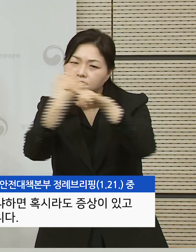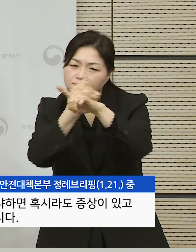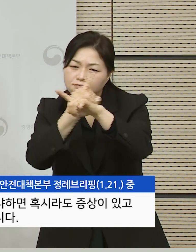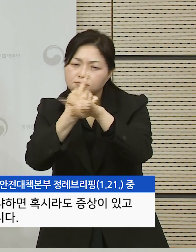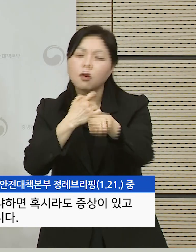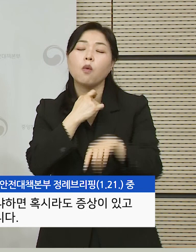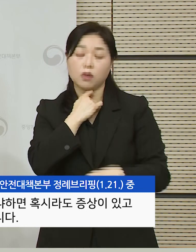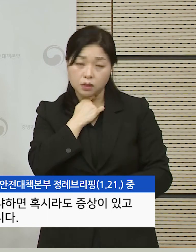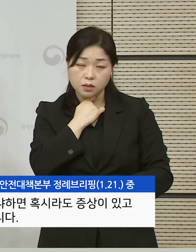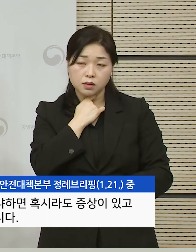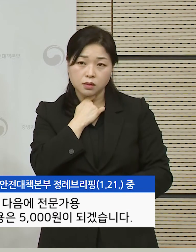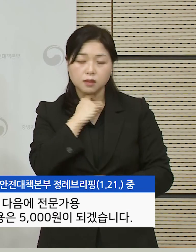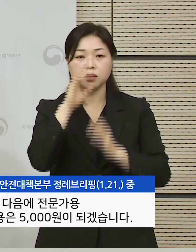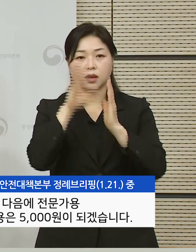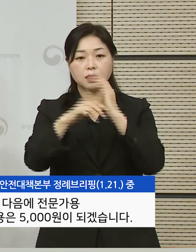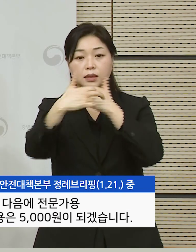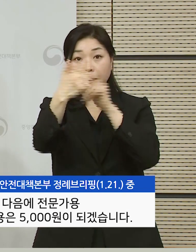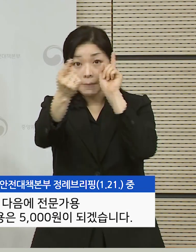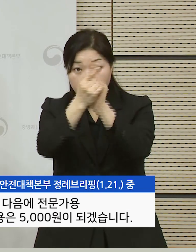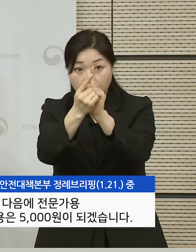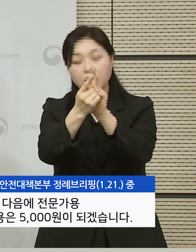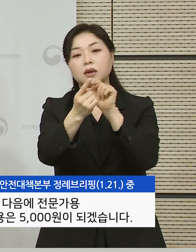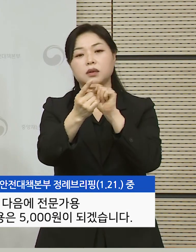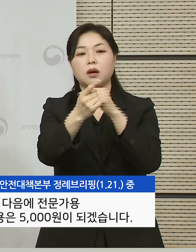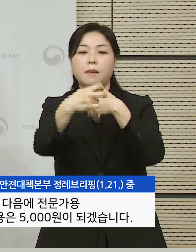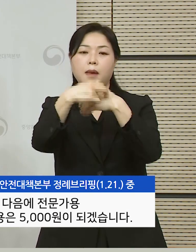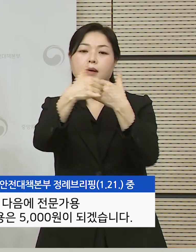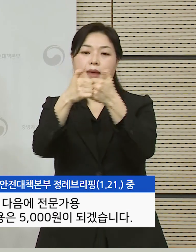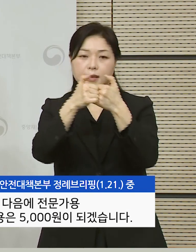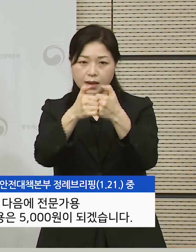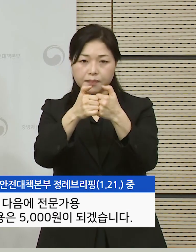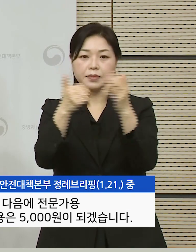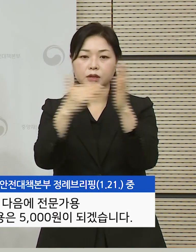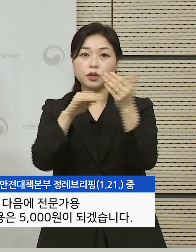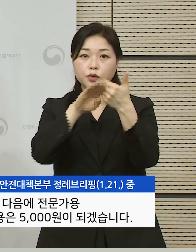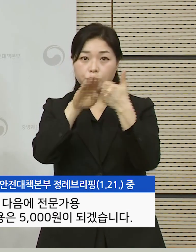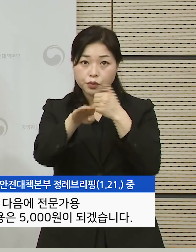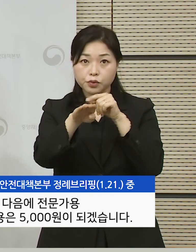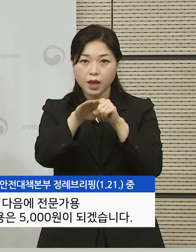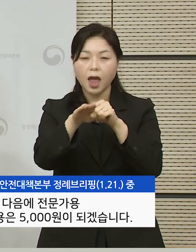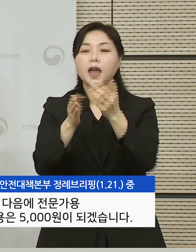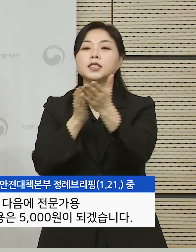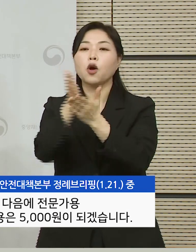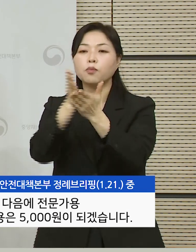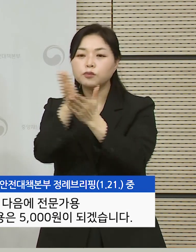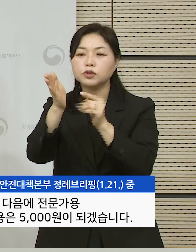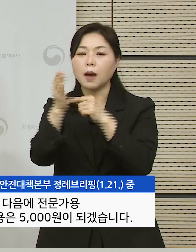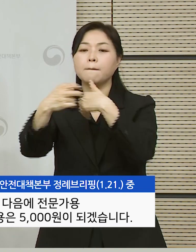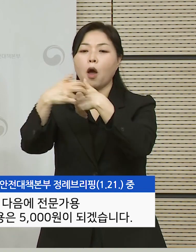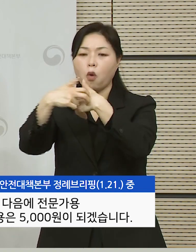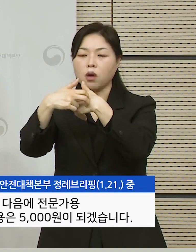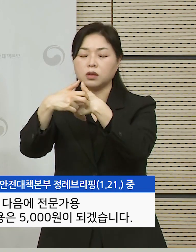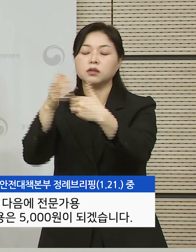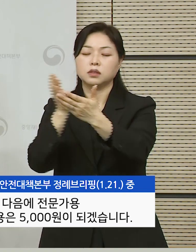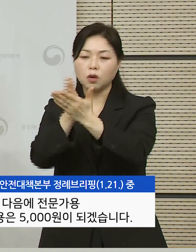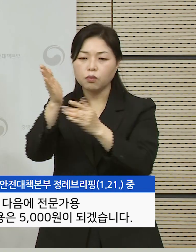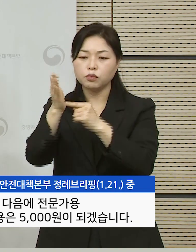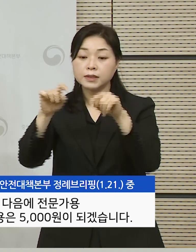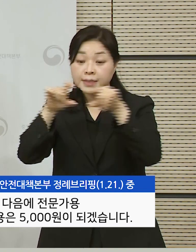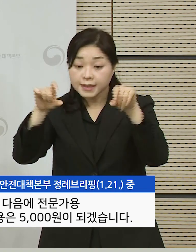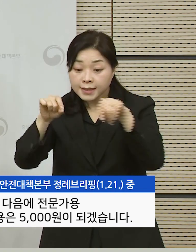받고 그럴 경우가 있습니다. 그럴 경우에는 의사를 만나시고 진찰 상담을 받은 다음에 전문가용 신속항원